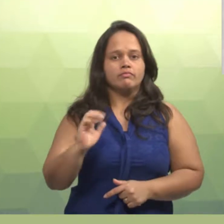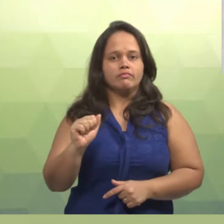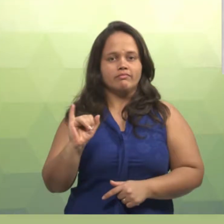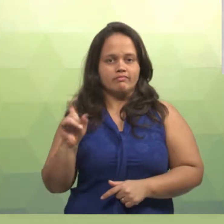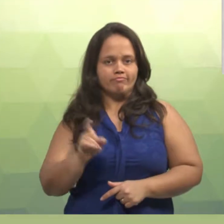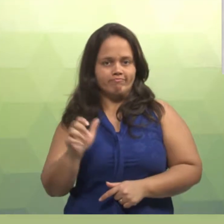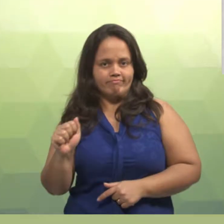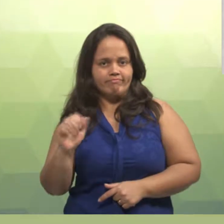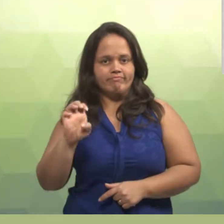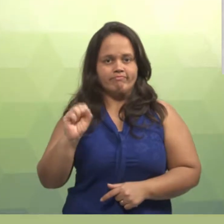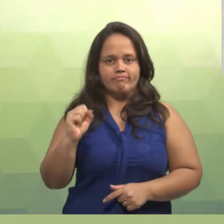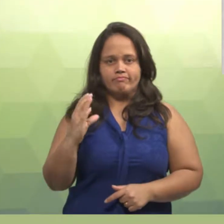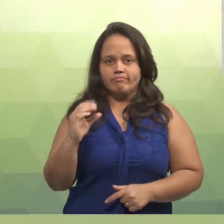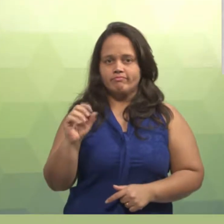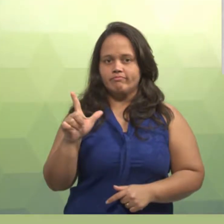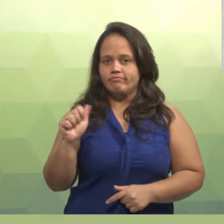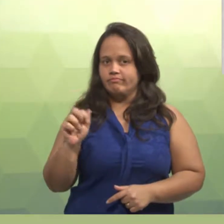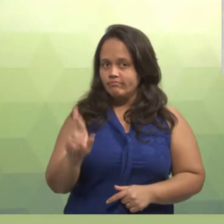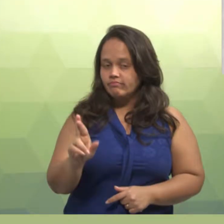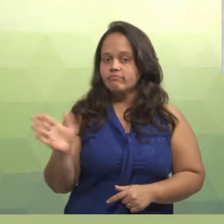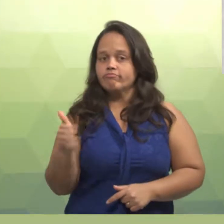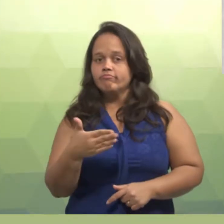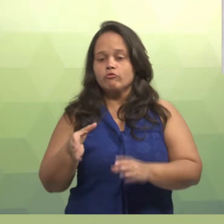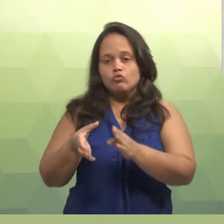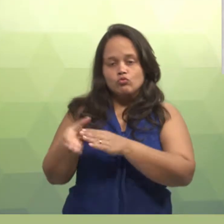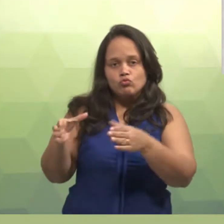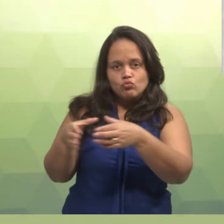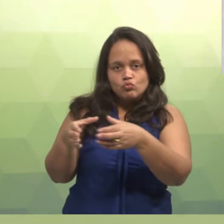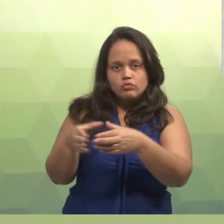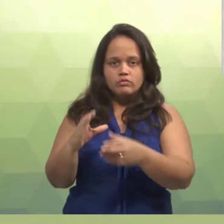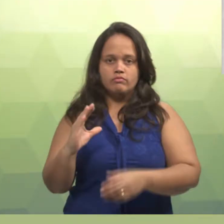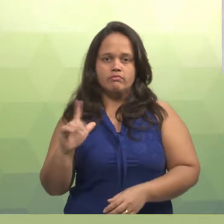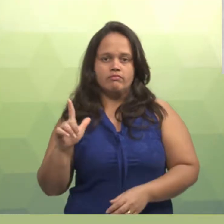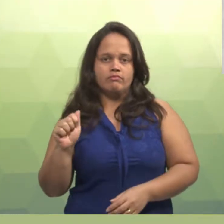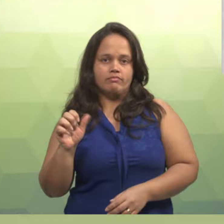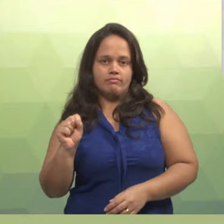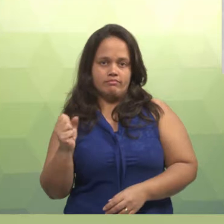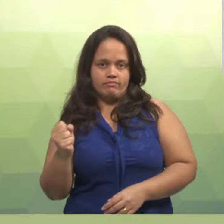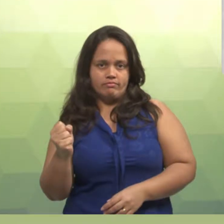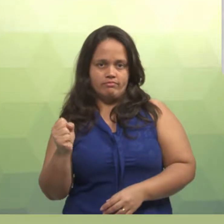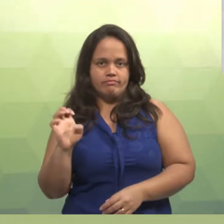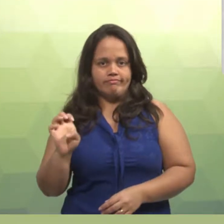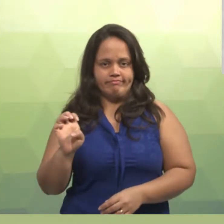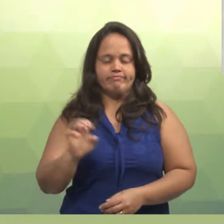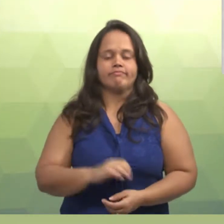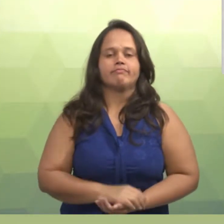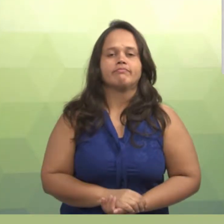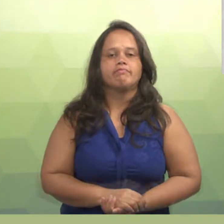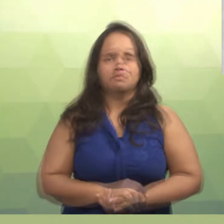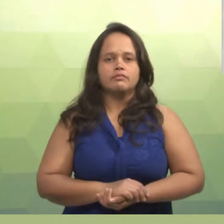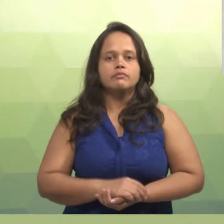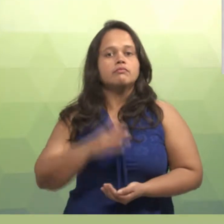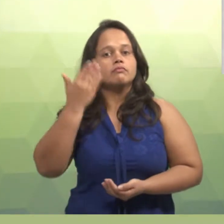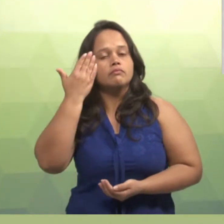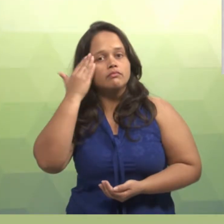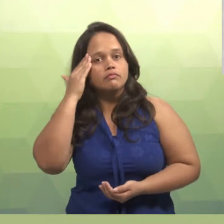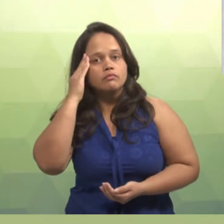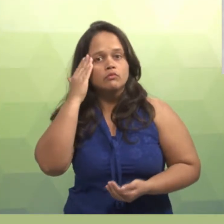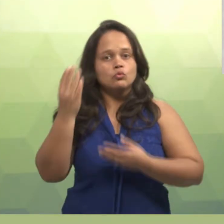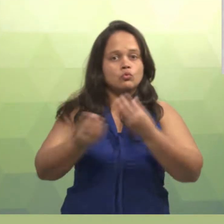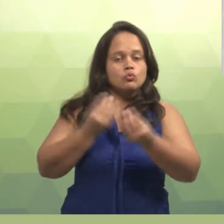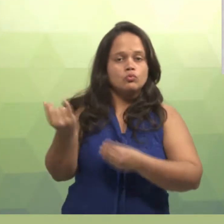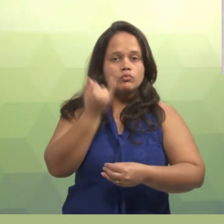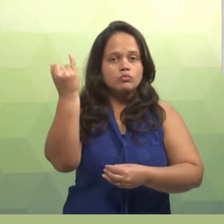a importância do regimento escolar e do projeto político-pedagógico no exercício da democracia e